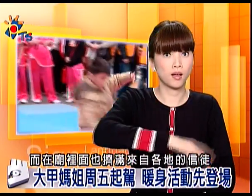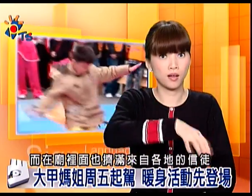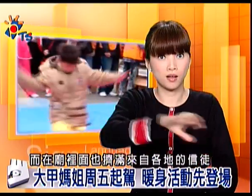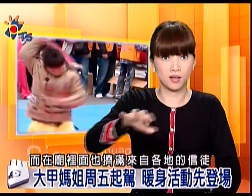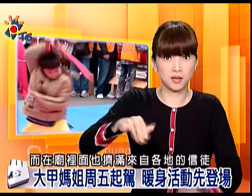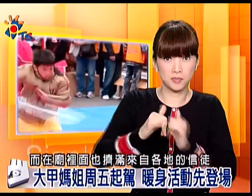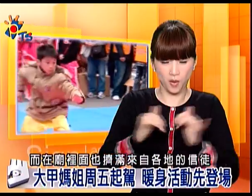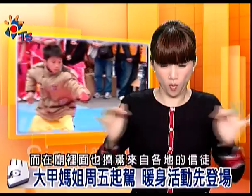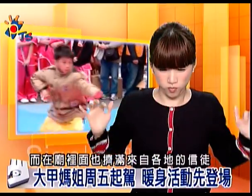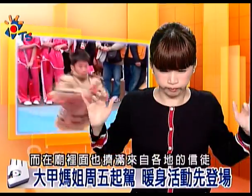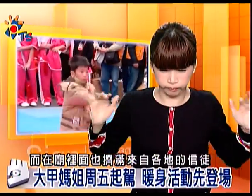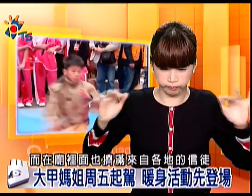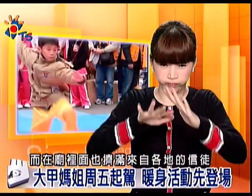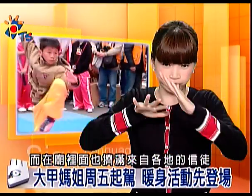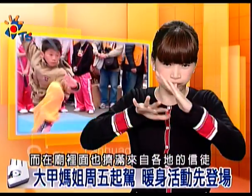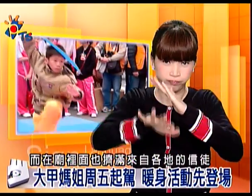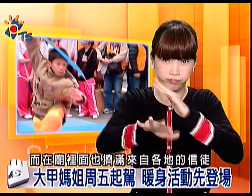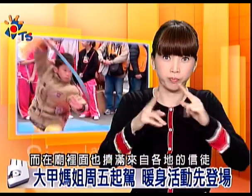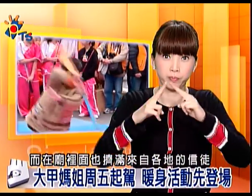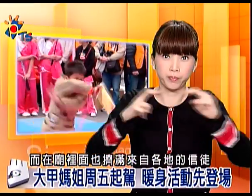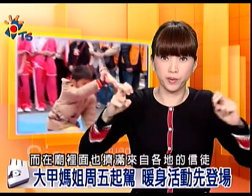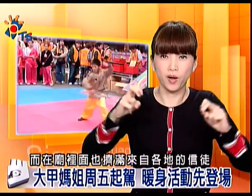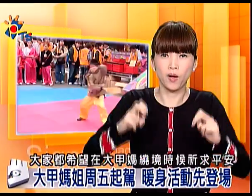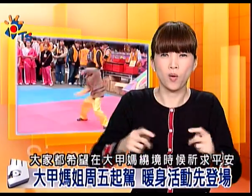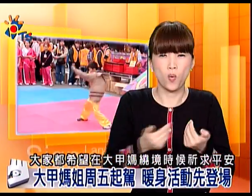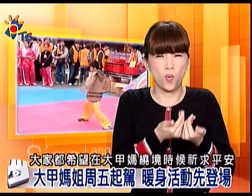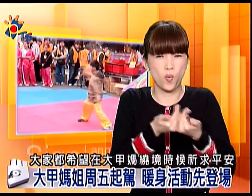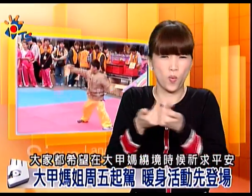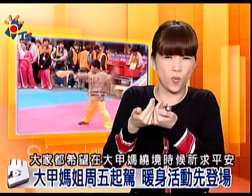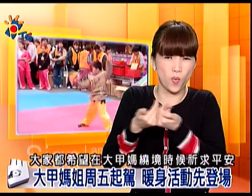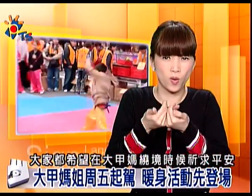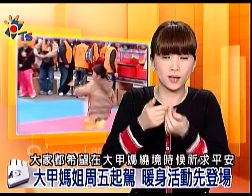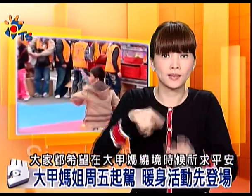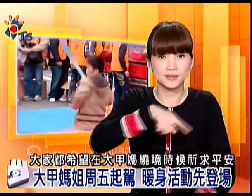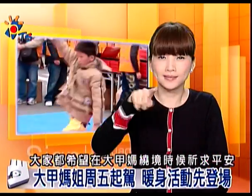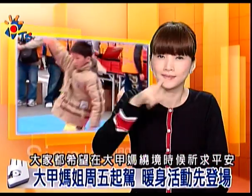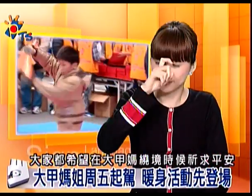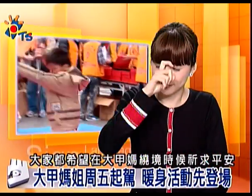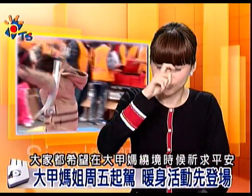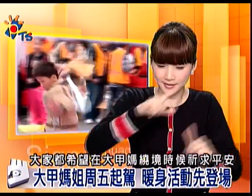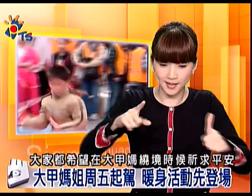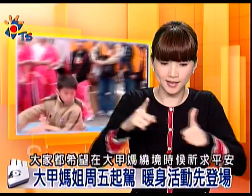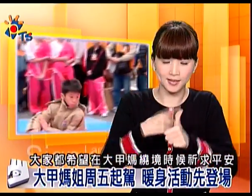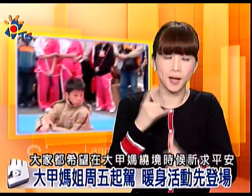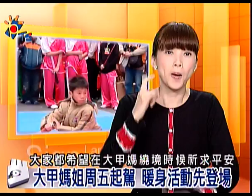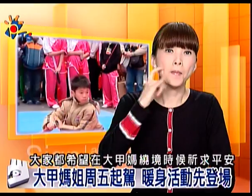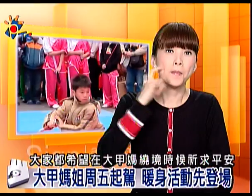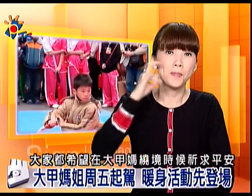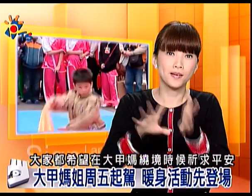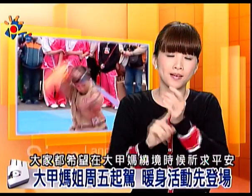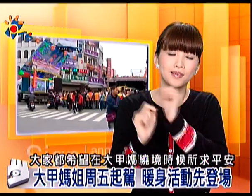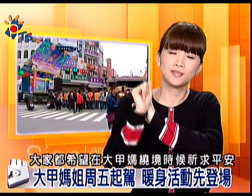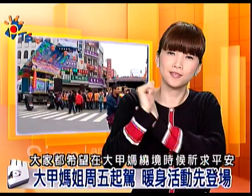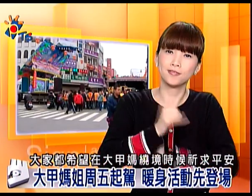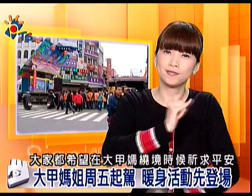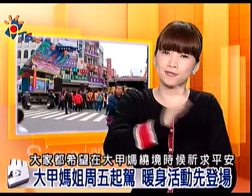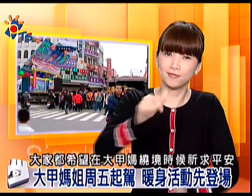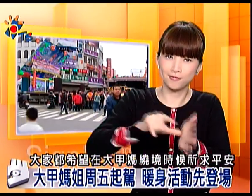面也挤满来自各地的信徒，大家都希望在大甲妈绕境的时候来祈求平